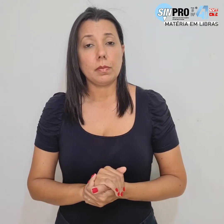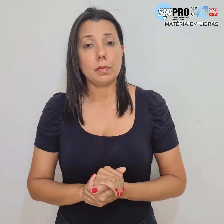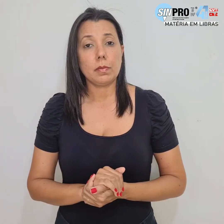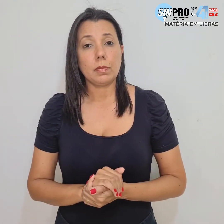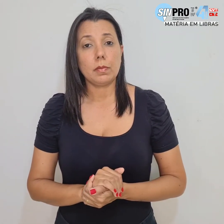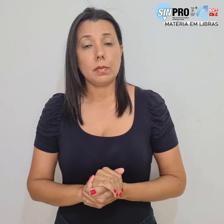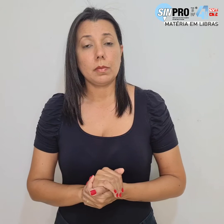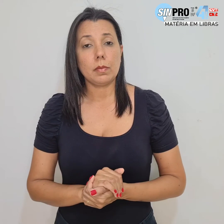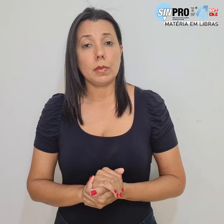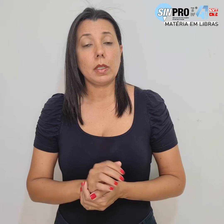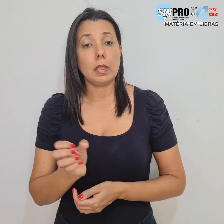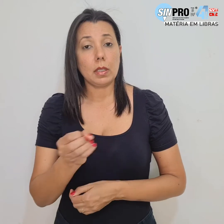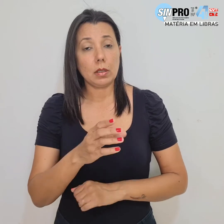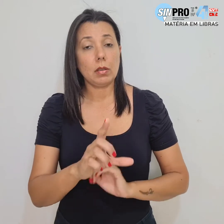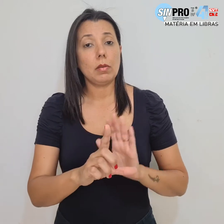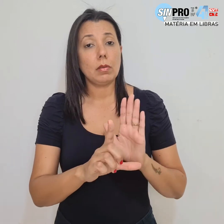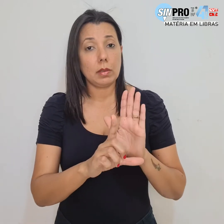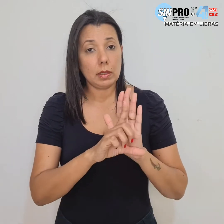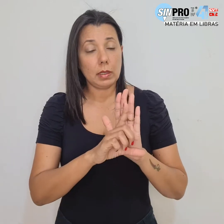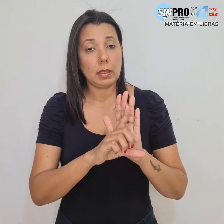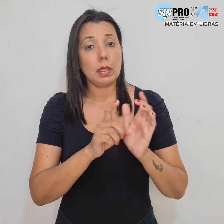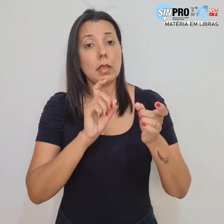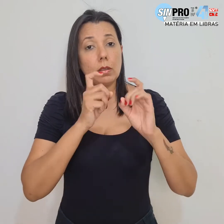da reforma administrativa